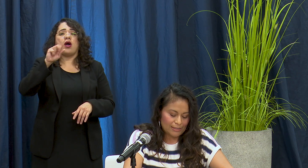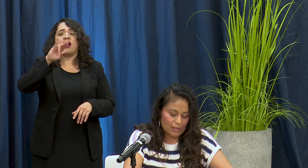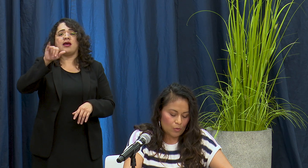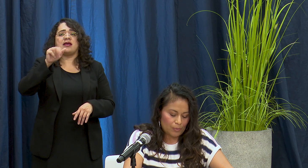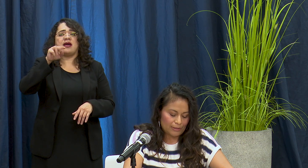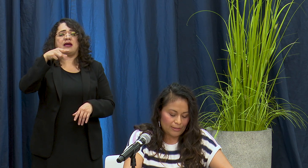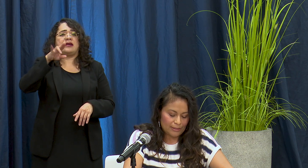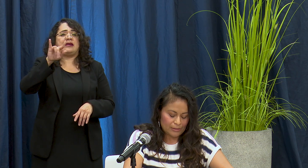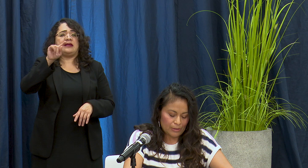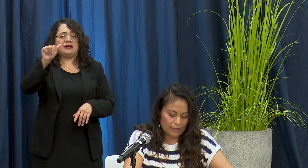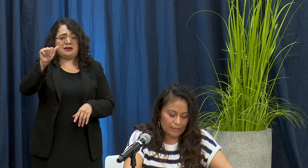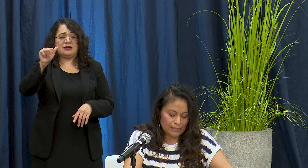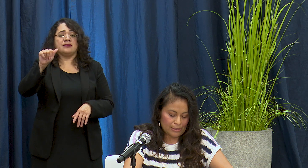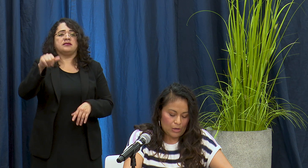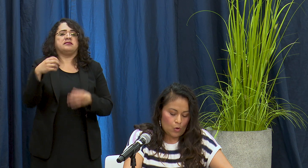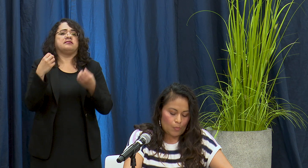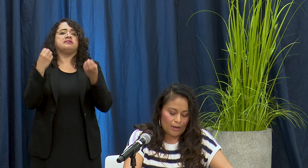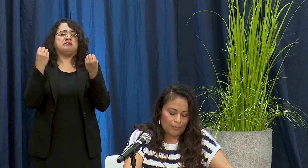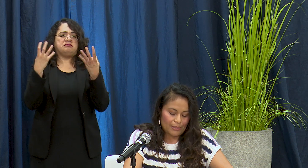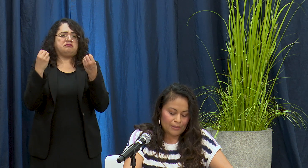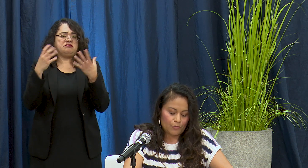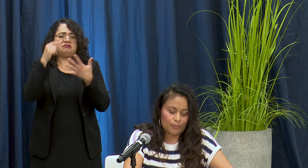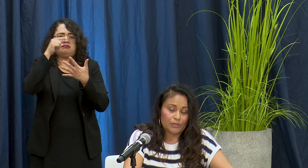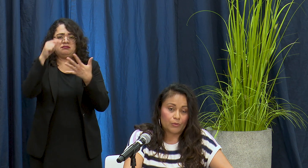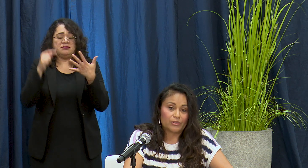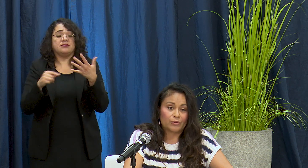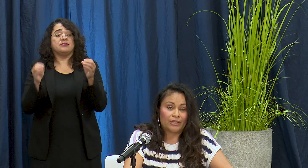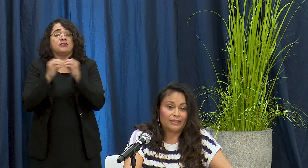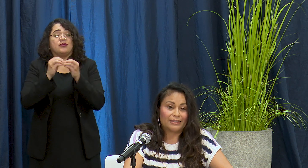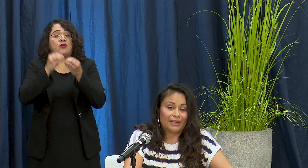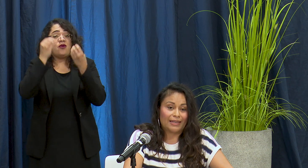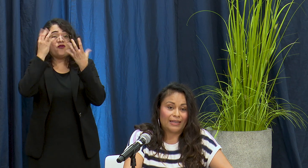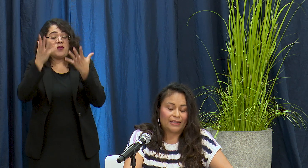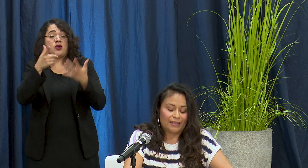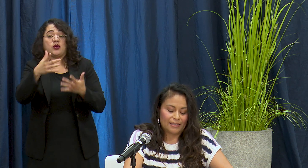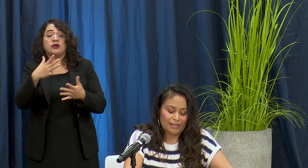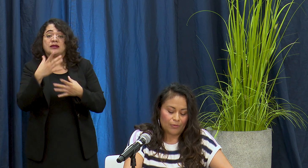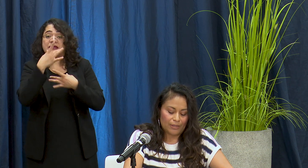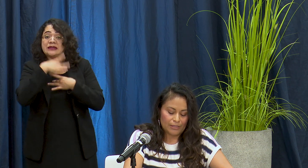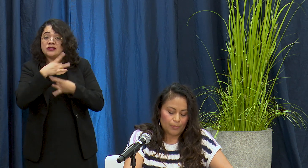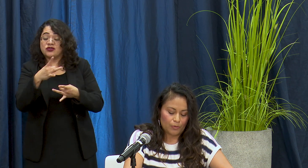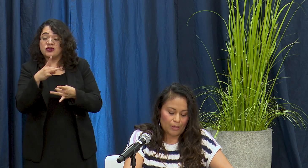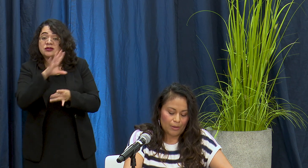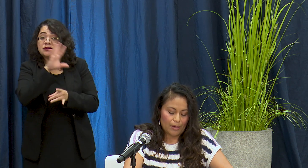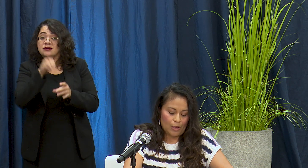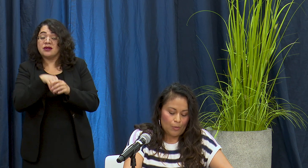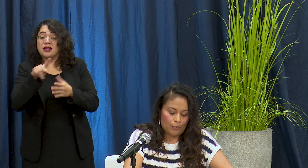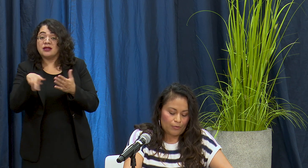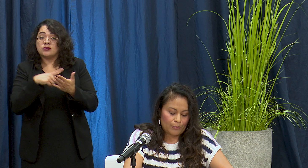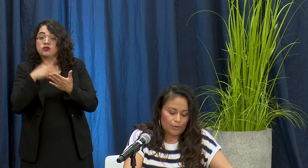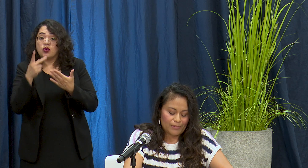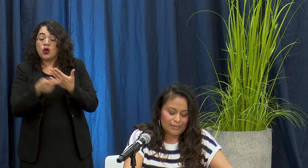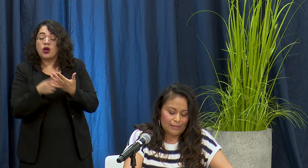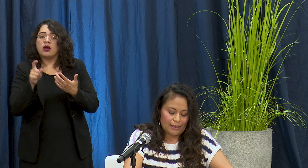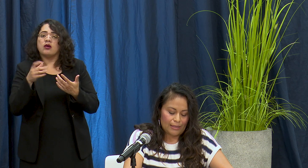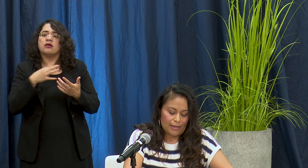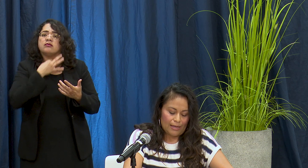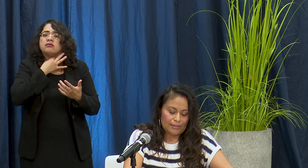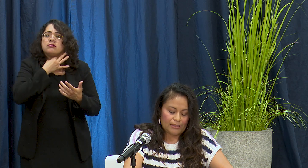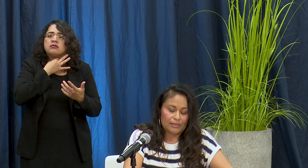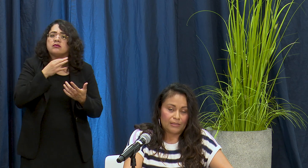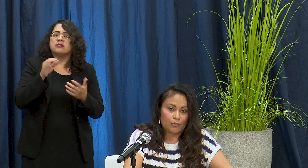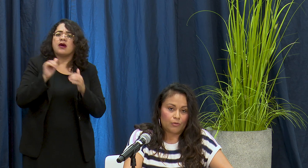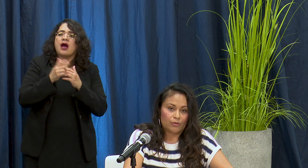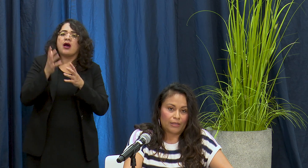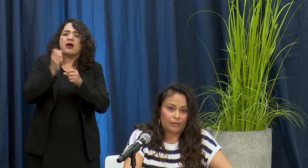una lista completa de restaurantes o para más información, si usted esté interesado en este programa, por favor visite